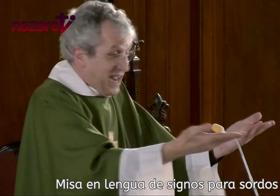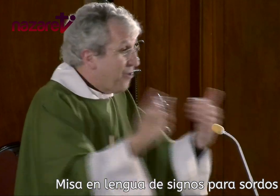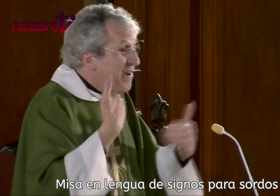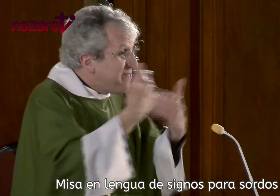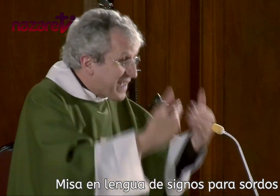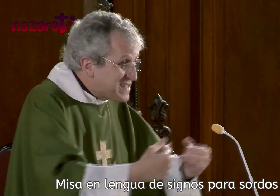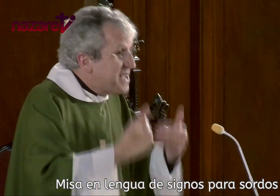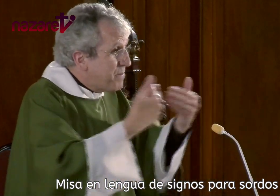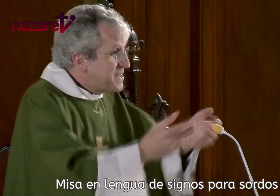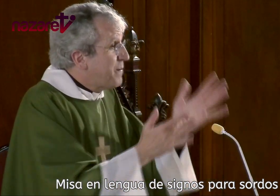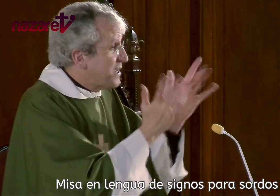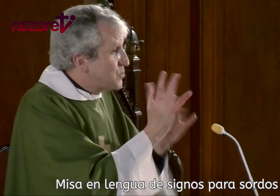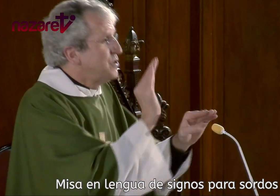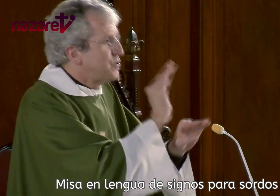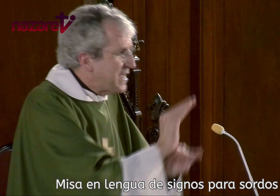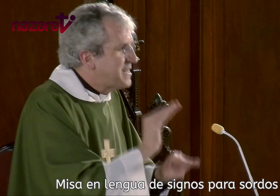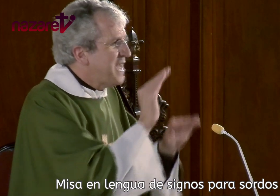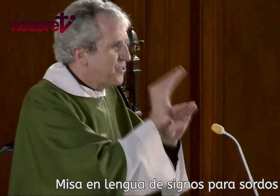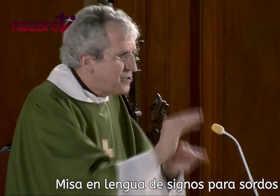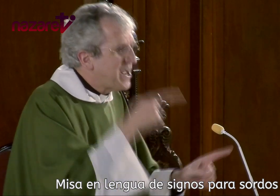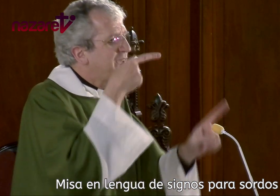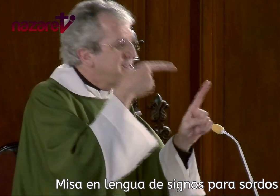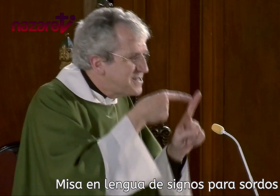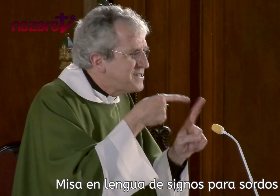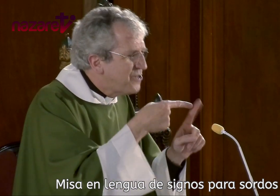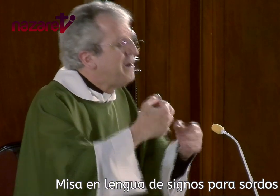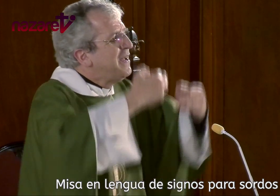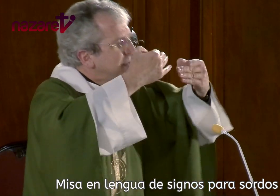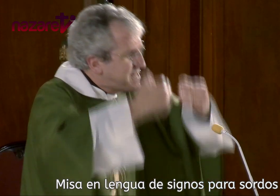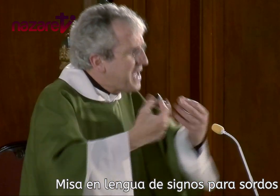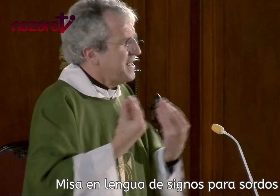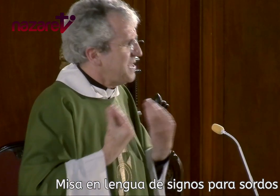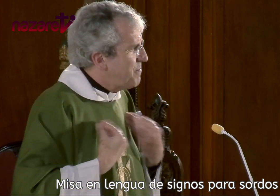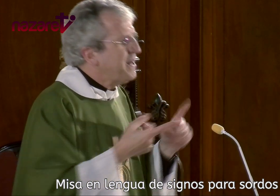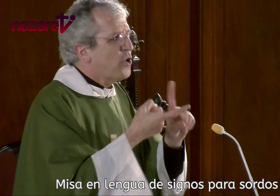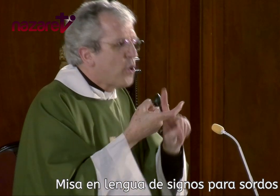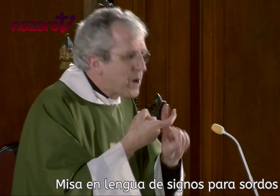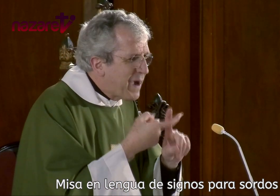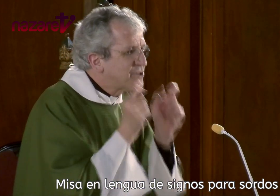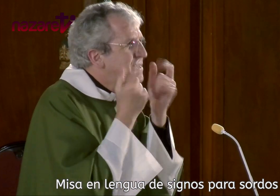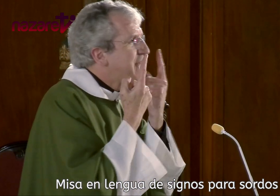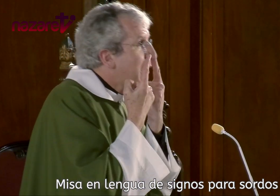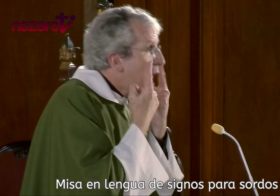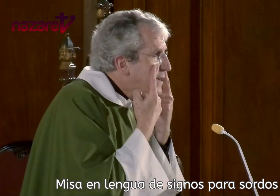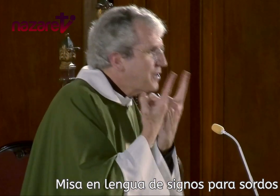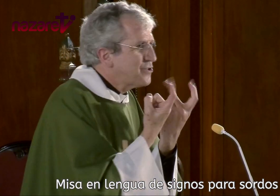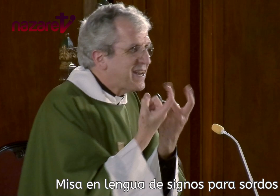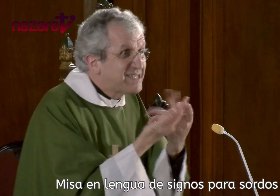de que siempre siempre jesús nos ha enseñado y nos ha insistido ser y vivir como hermanos estar atentos a las necesidades